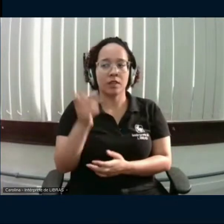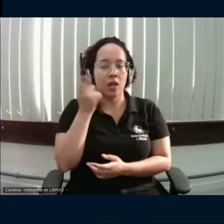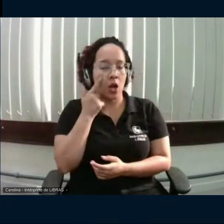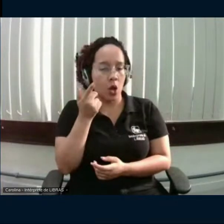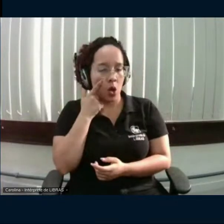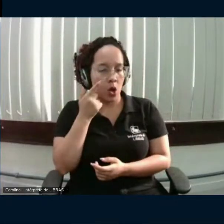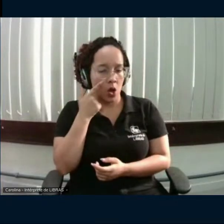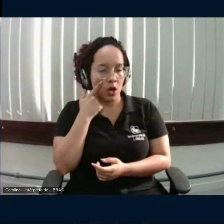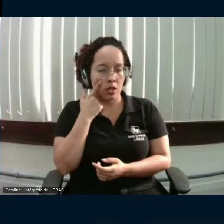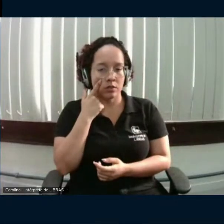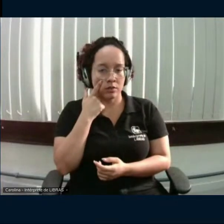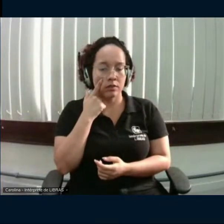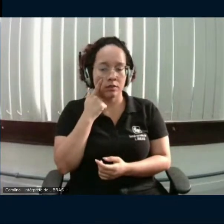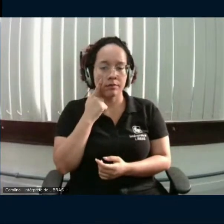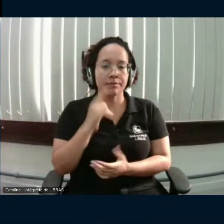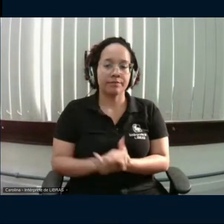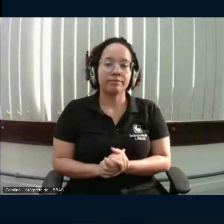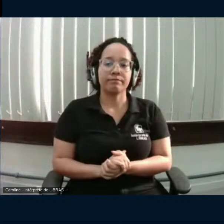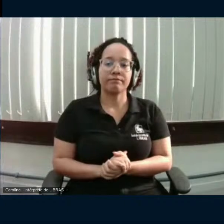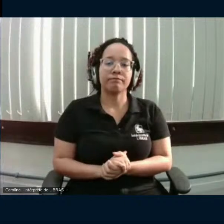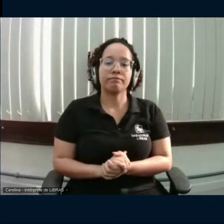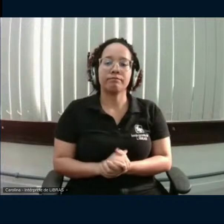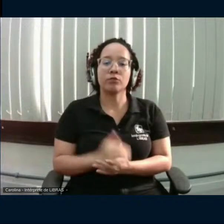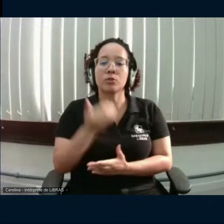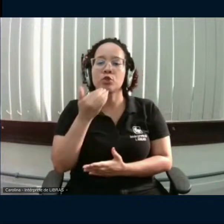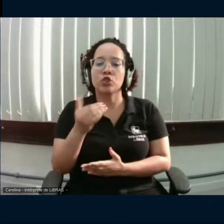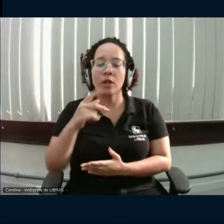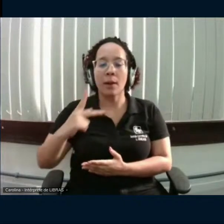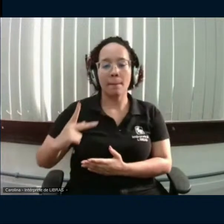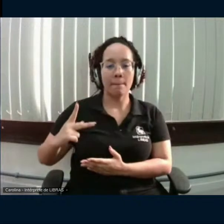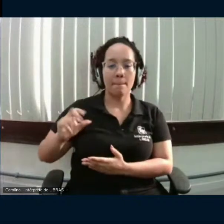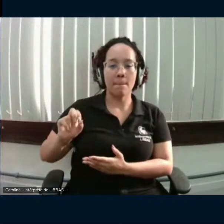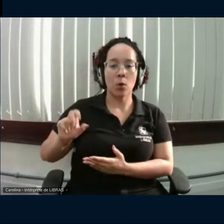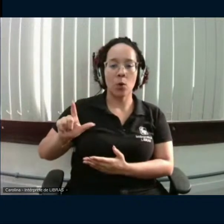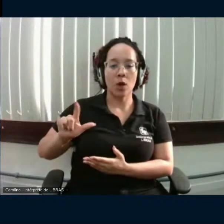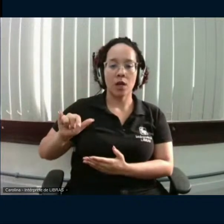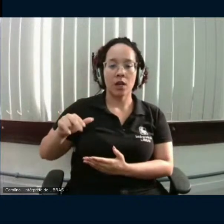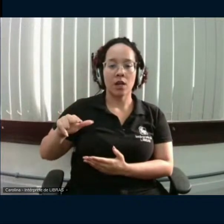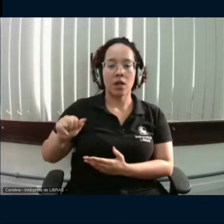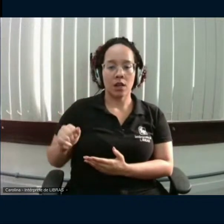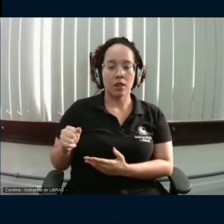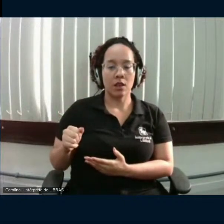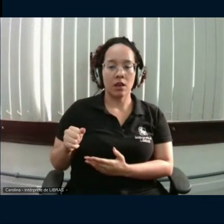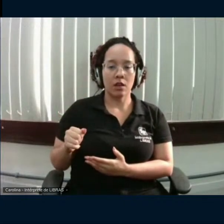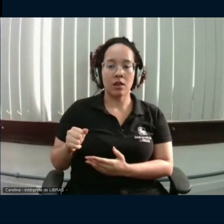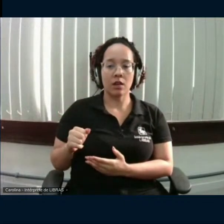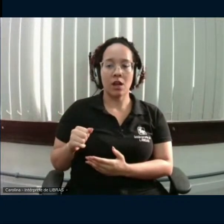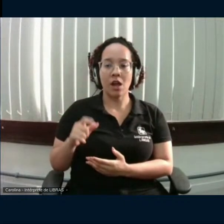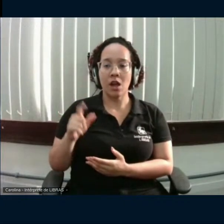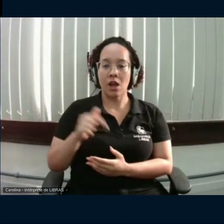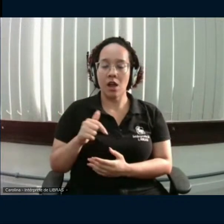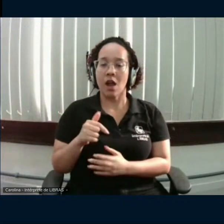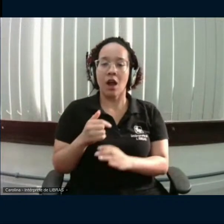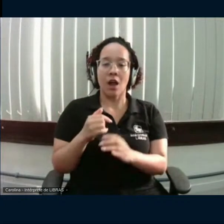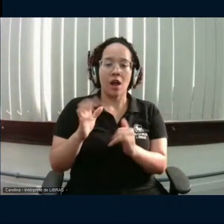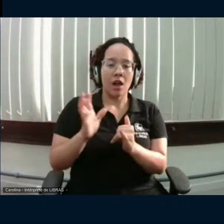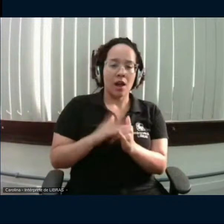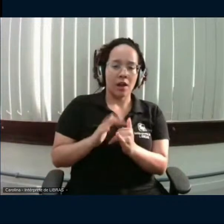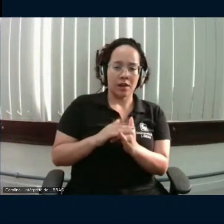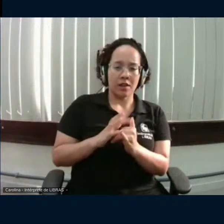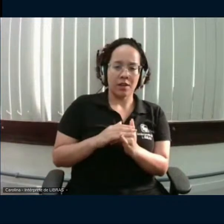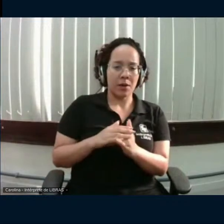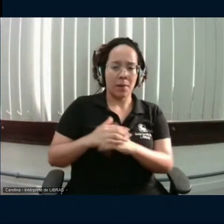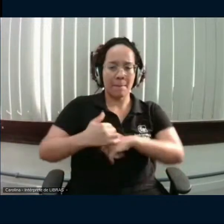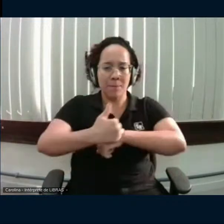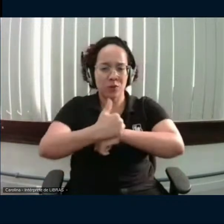lá. Depois peço para a Poliana encaminhar o link, né? O meu canal no YouTube não é um canal de youtuber, eu não